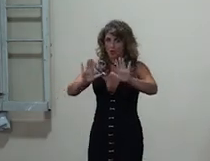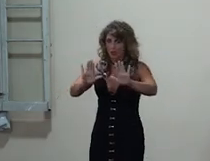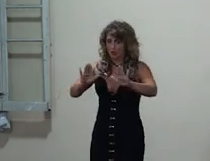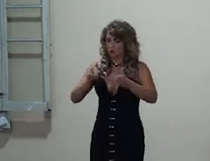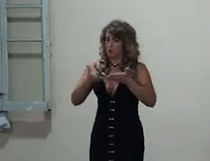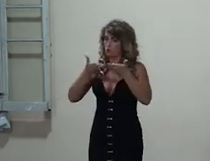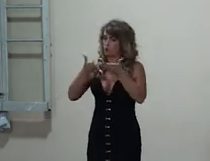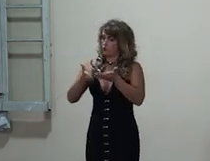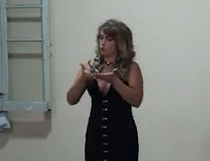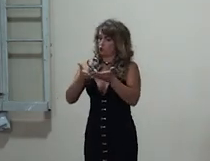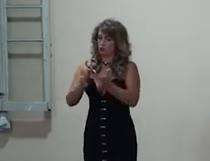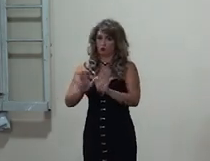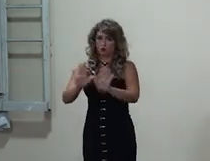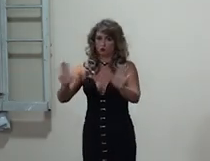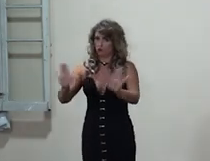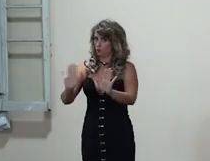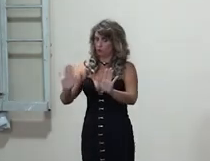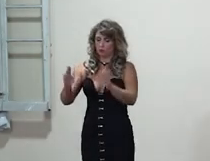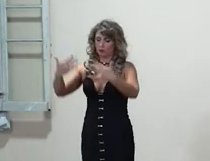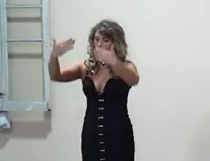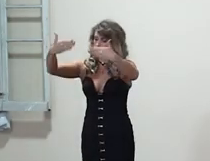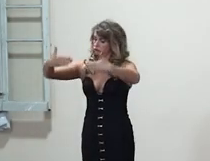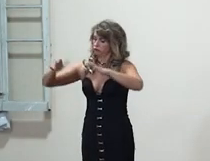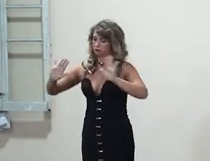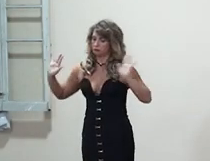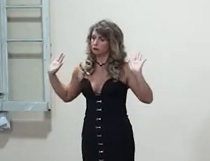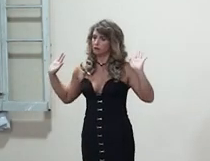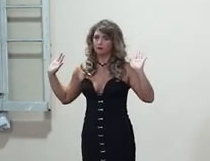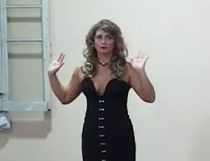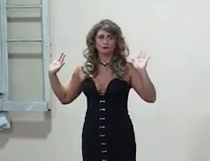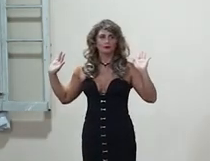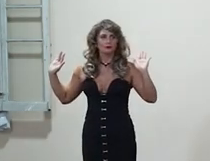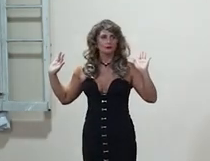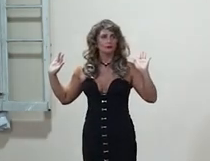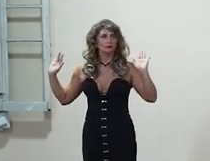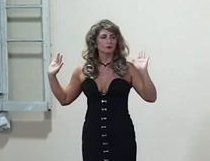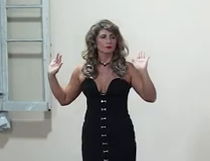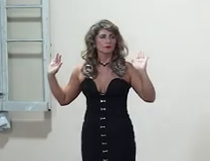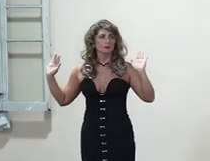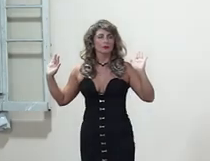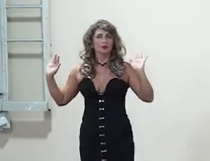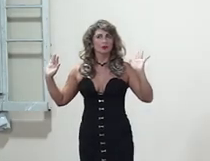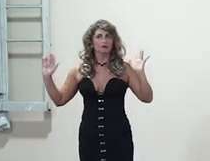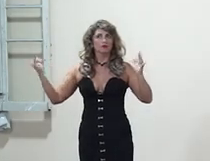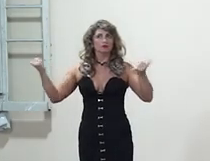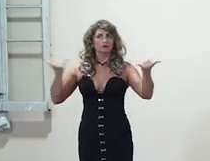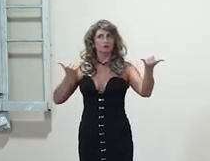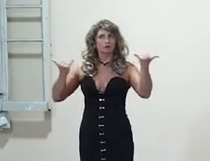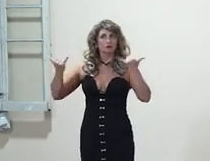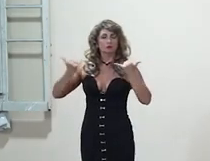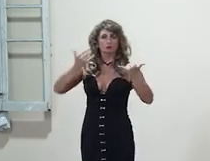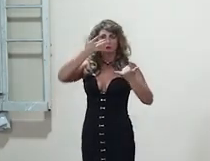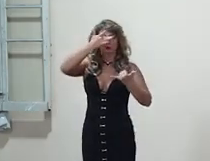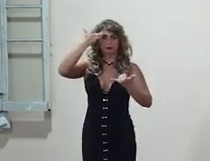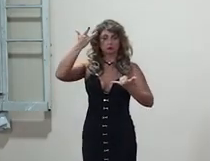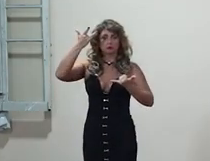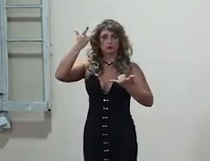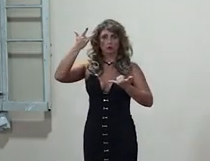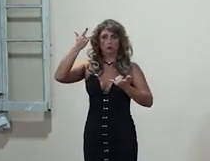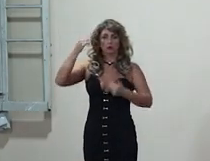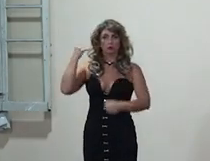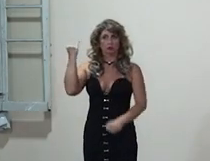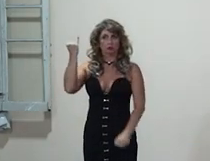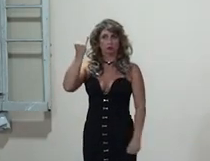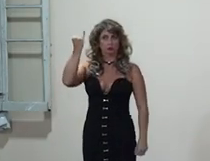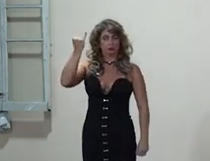Porto, esqueça. E eu ouvi de gente de alto coturno